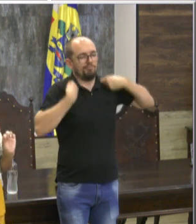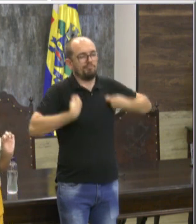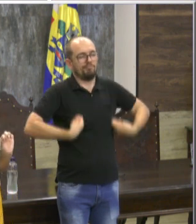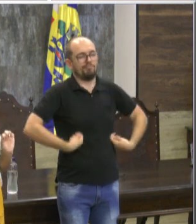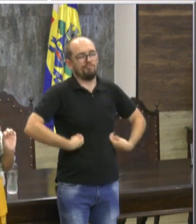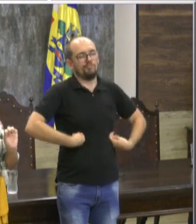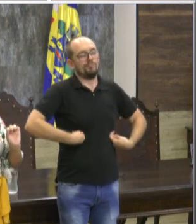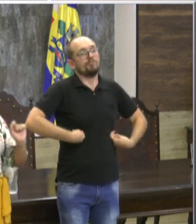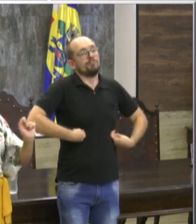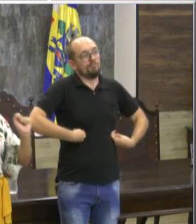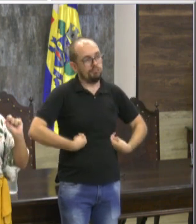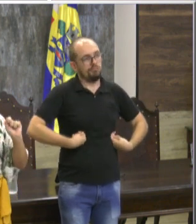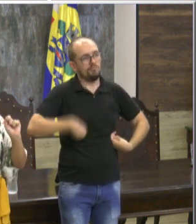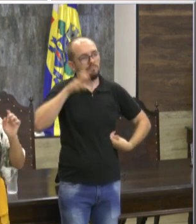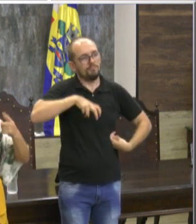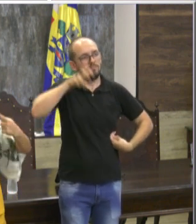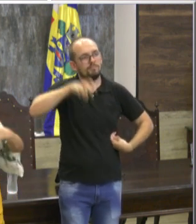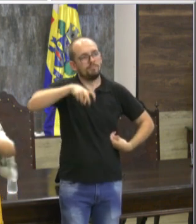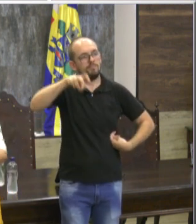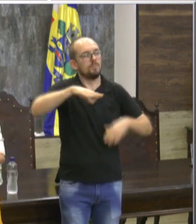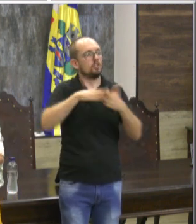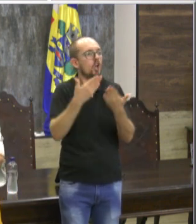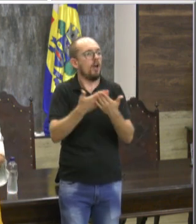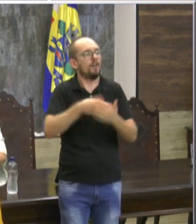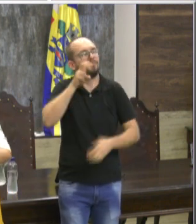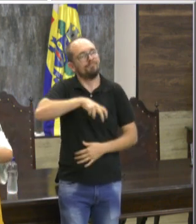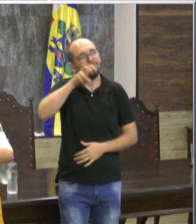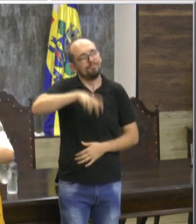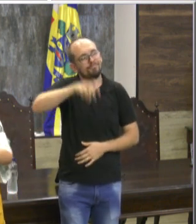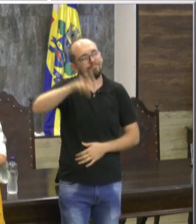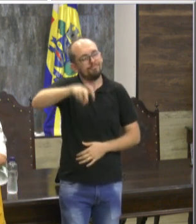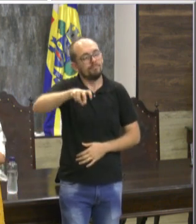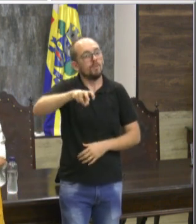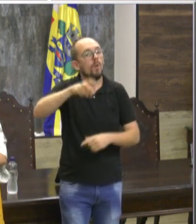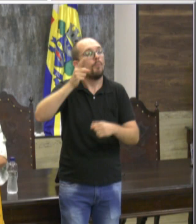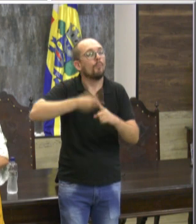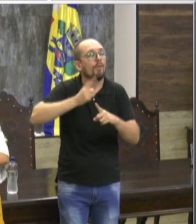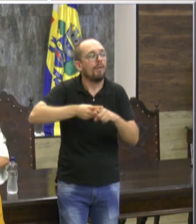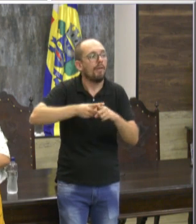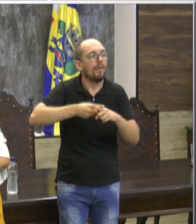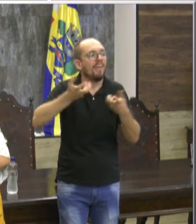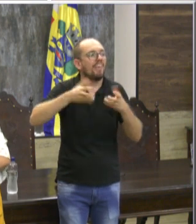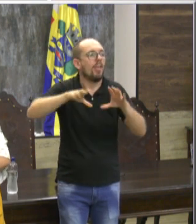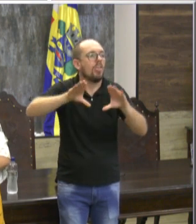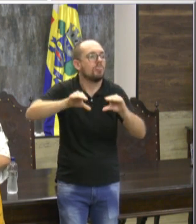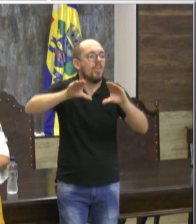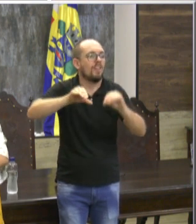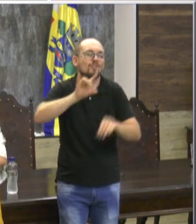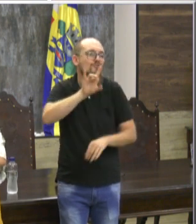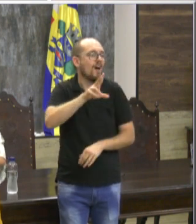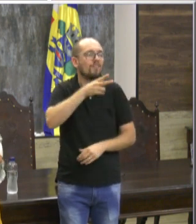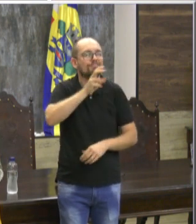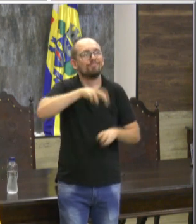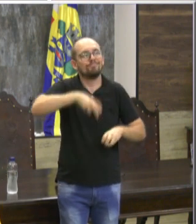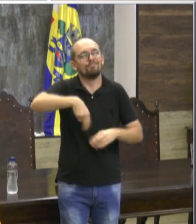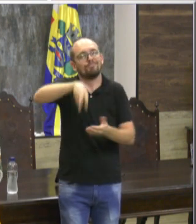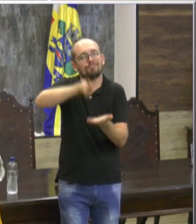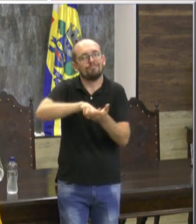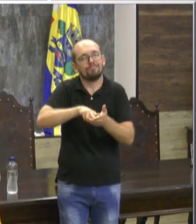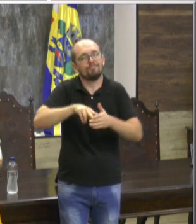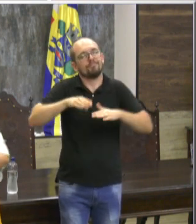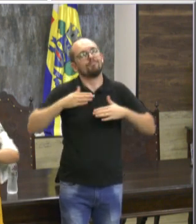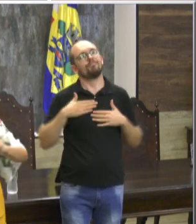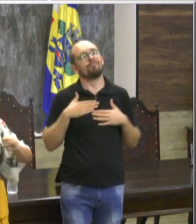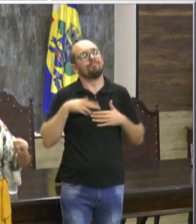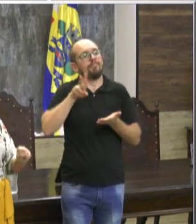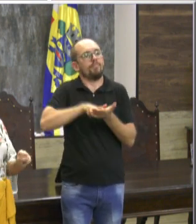ia para a escola. Mas ele chegava na escola, ele queria o colchonete, porque era lá que ele se sentia confortável. Então, o meu desafio era